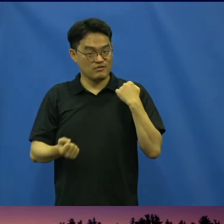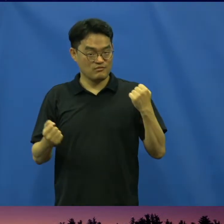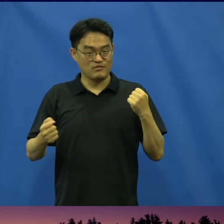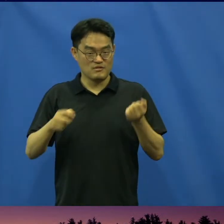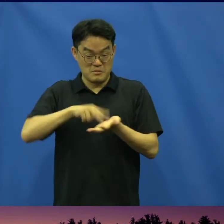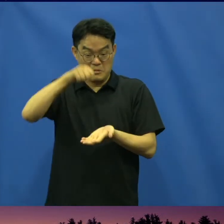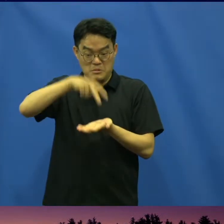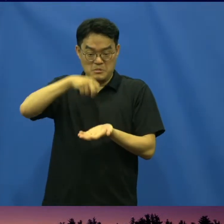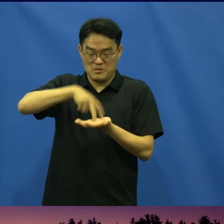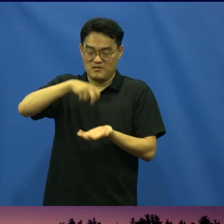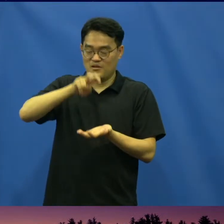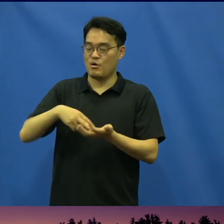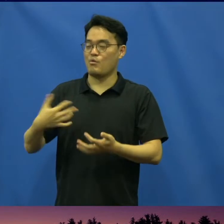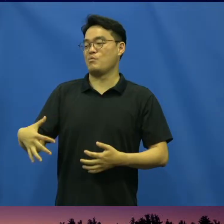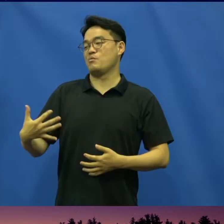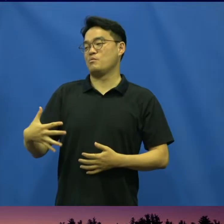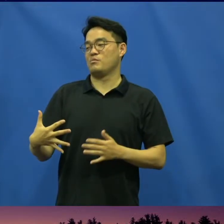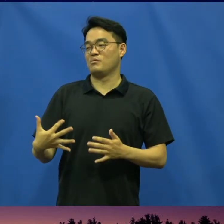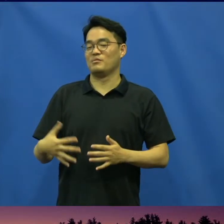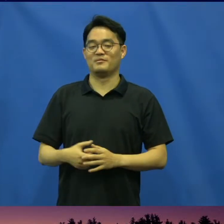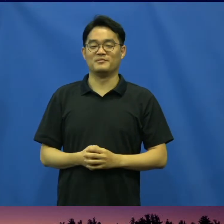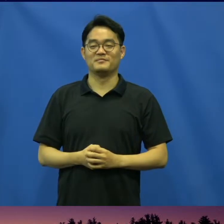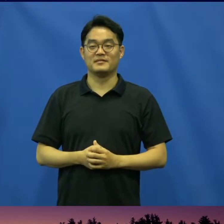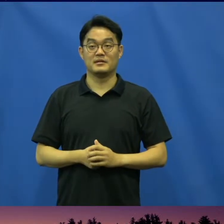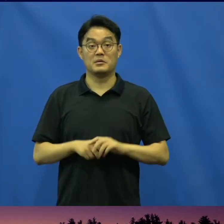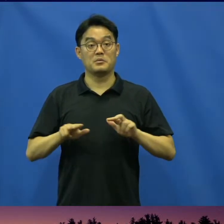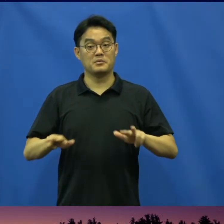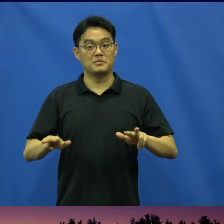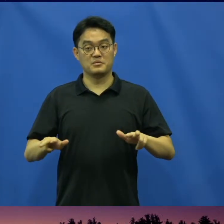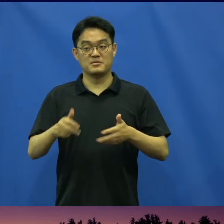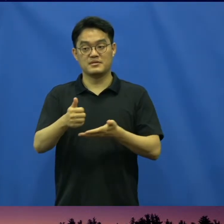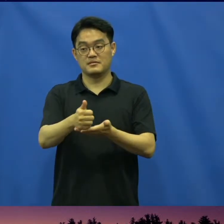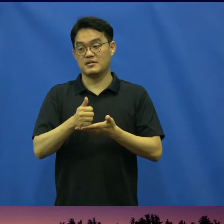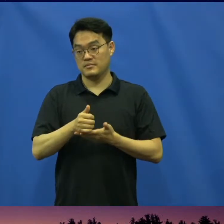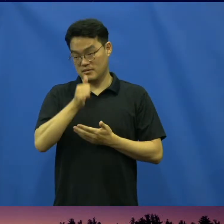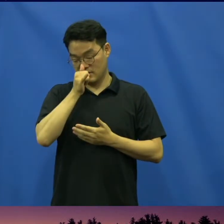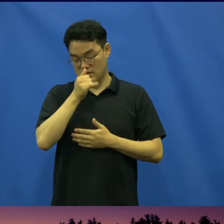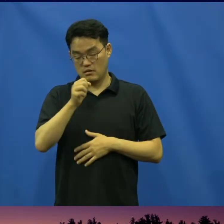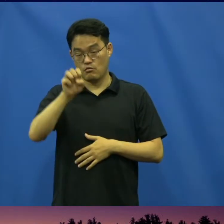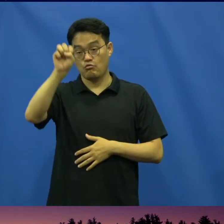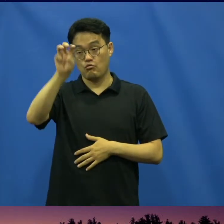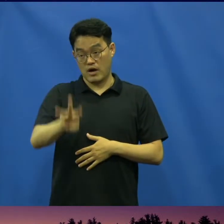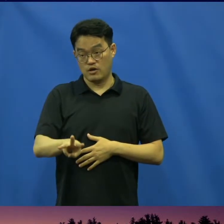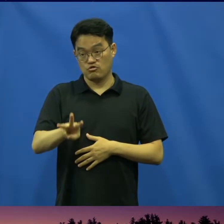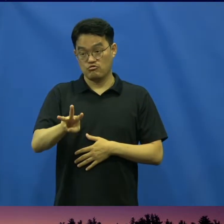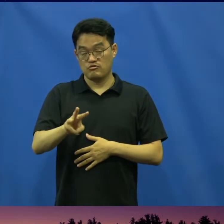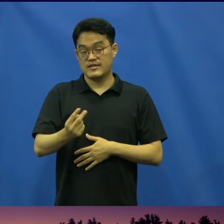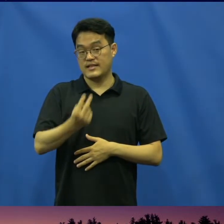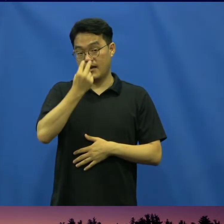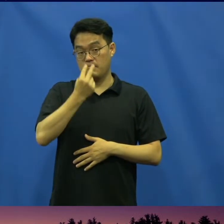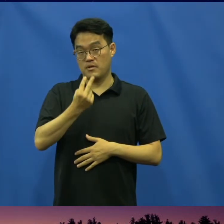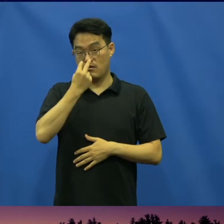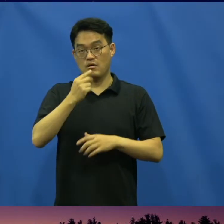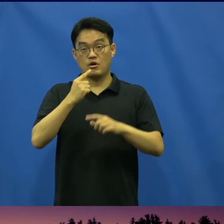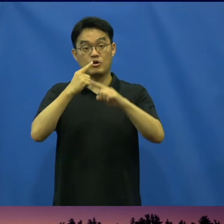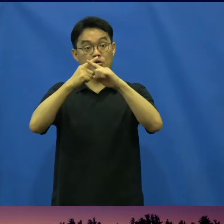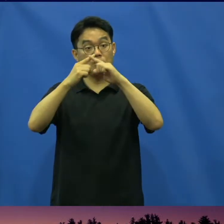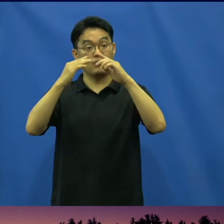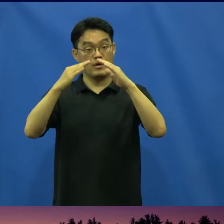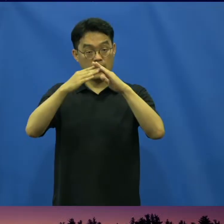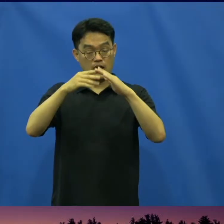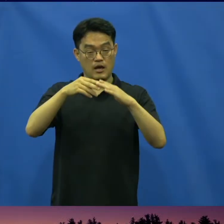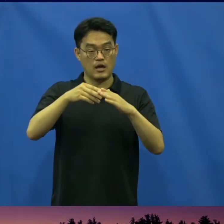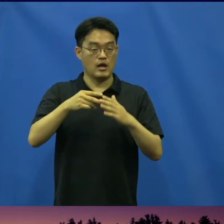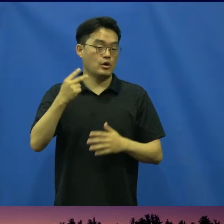또 우리 손님들이 오셨어요. 광주 생명교회 우리 교회 부교육자로 있었던 우리 송길남